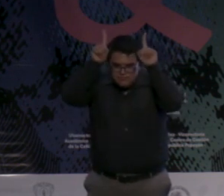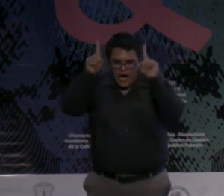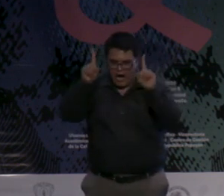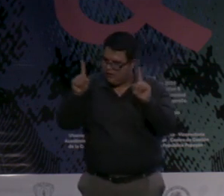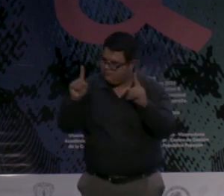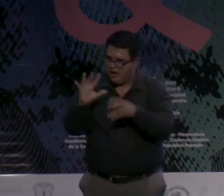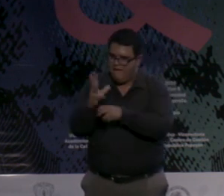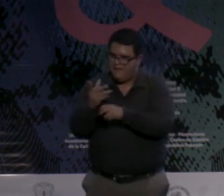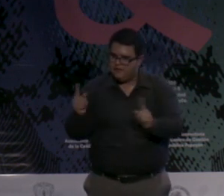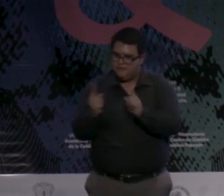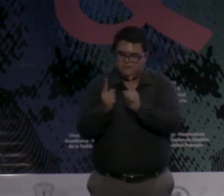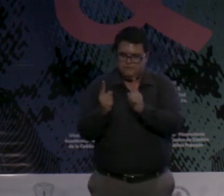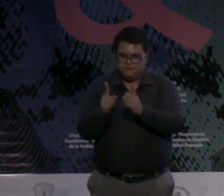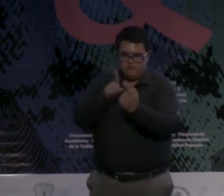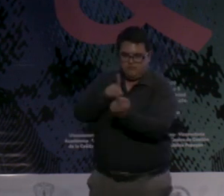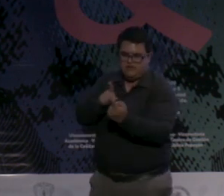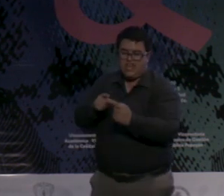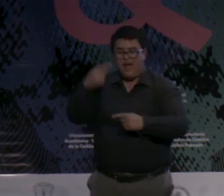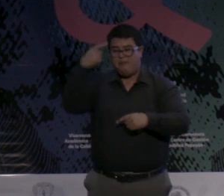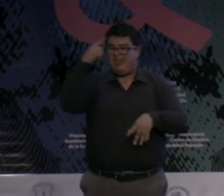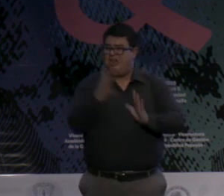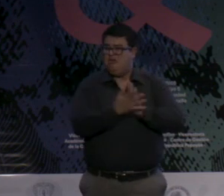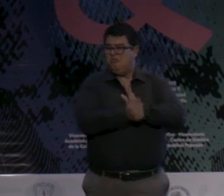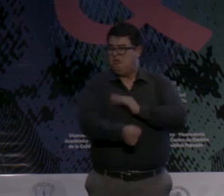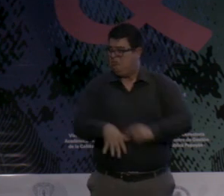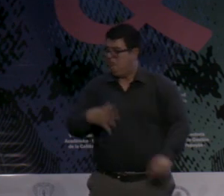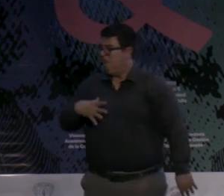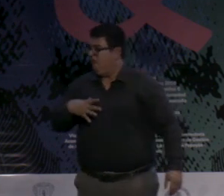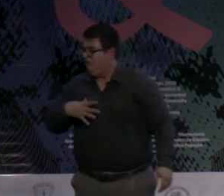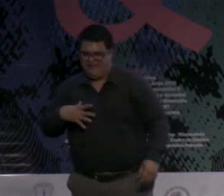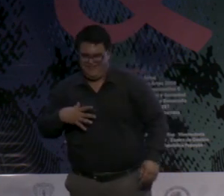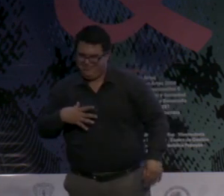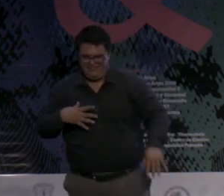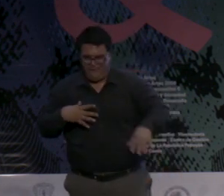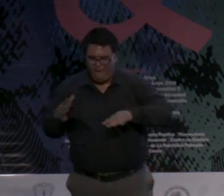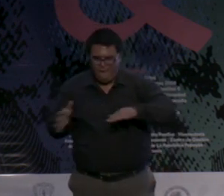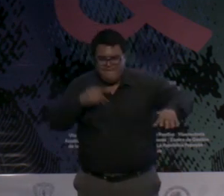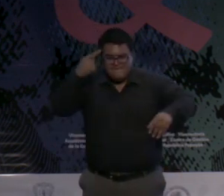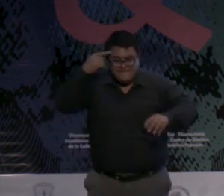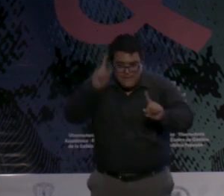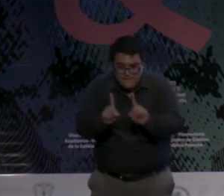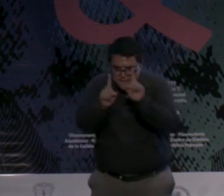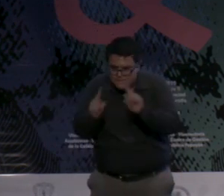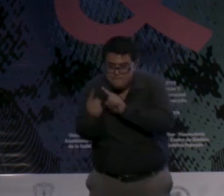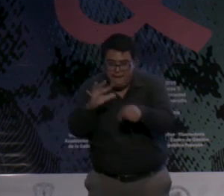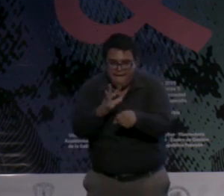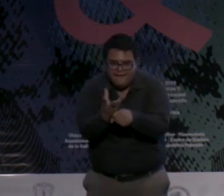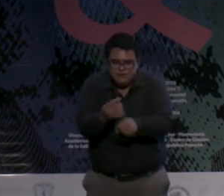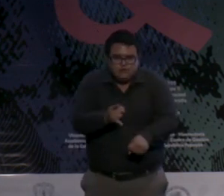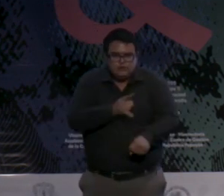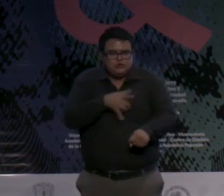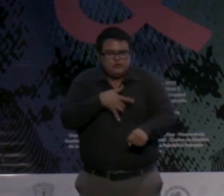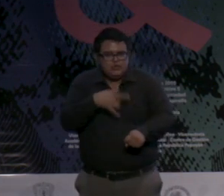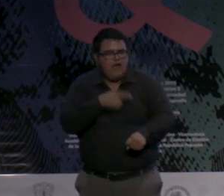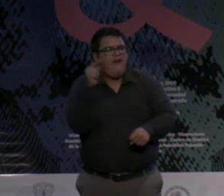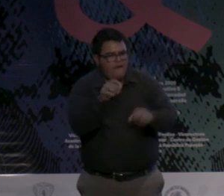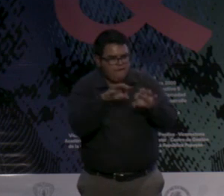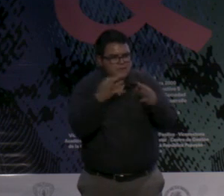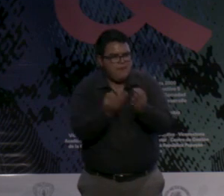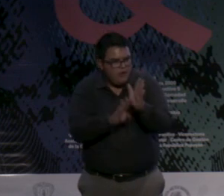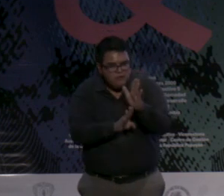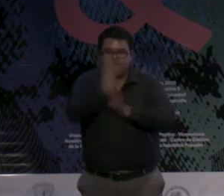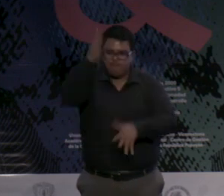mejor trabajo, algo extraordinario. Pasa la siguiente, por favor. Pero todas ellas parecen ser antenas